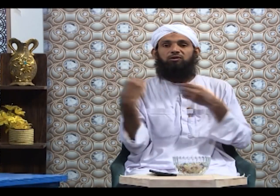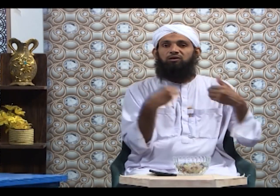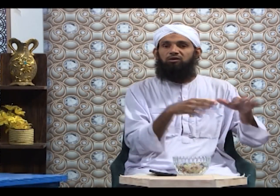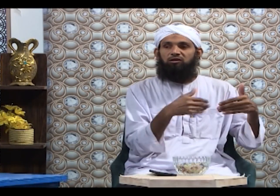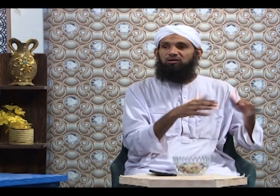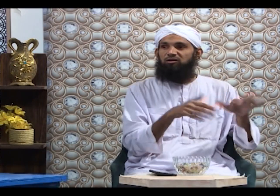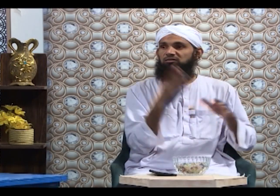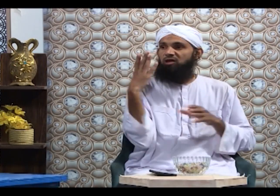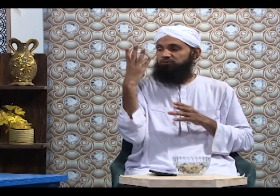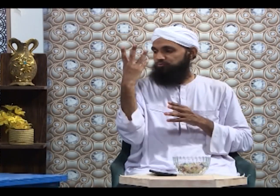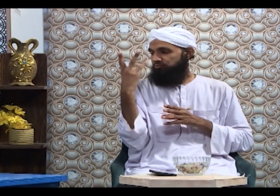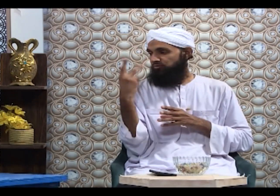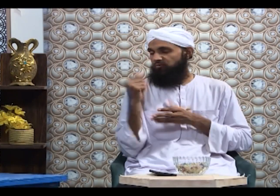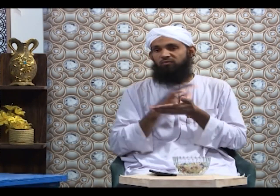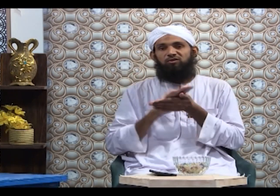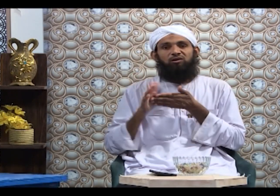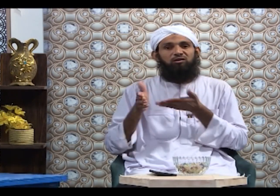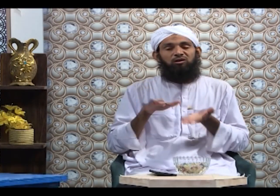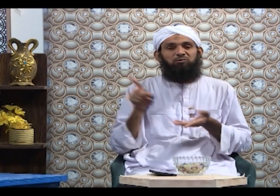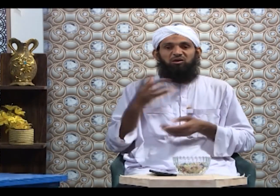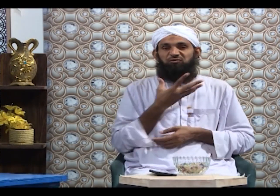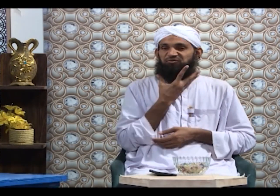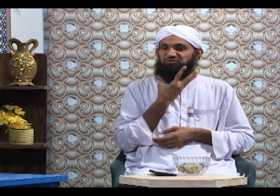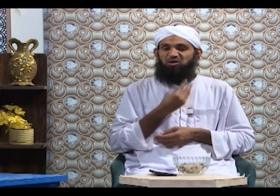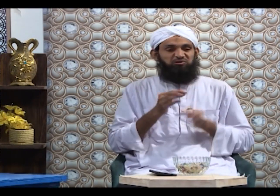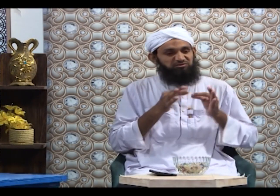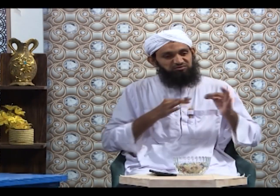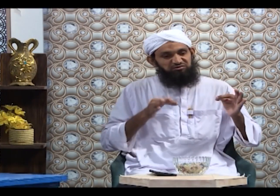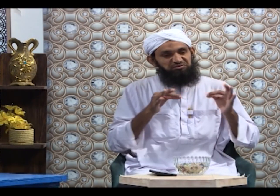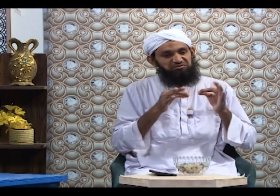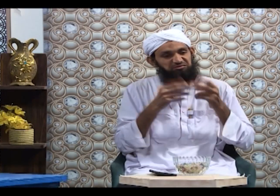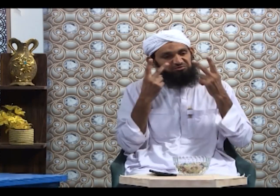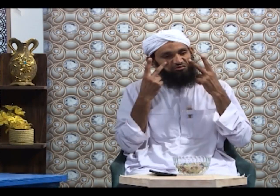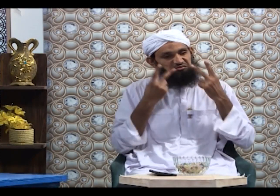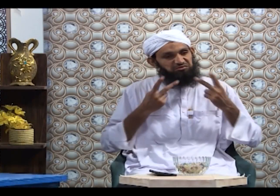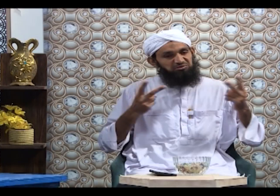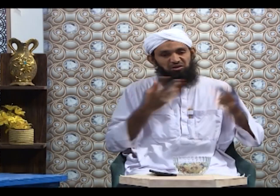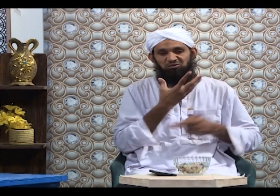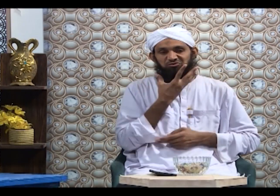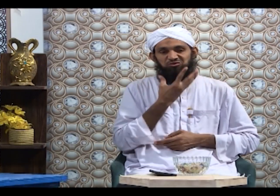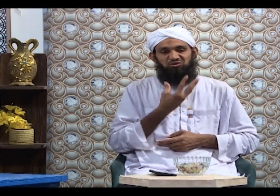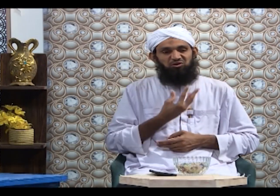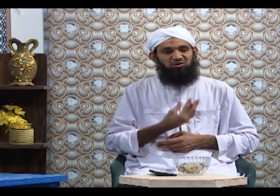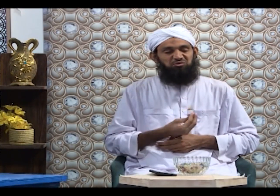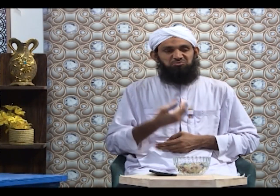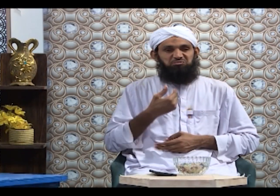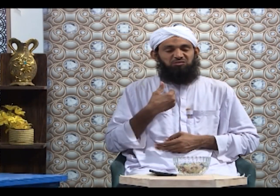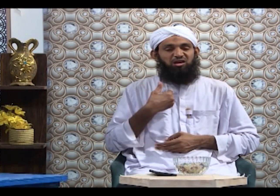وہ اپنے اہل و عیال کی طرف رنج و مایوسی سے دیکھ کر کہے گا اب میری گردن پر وہ گناہ و مظالم رہ گئے جو میں